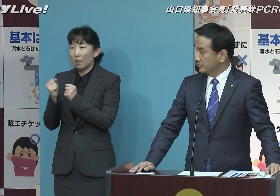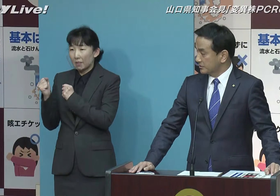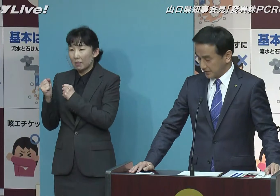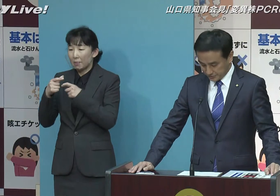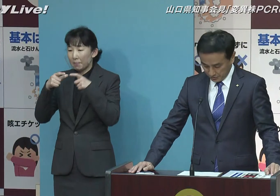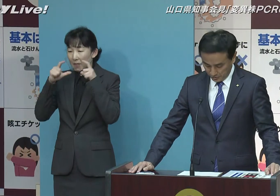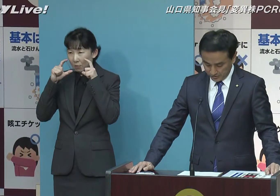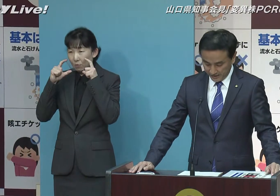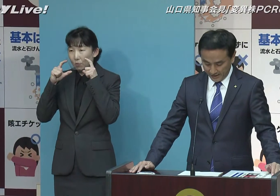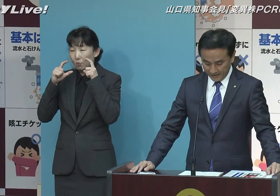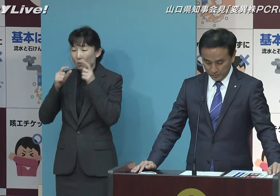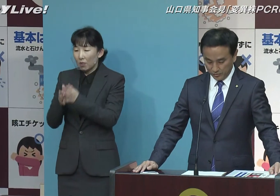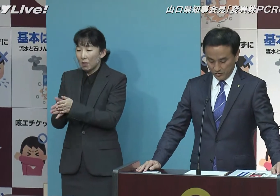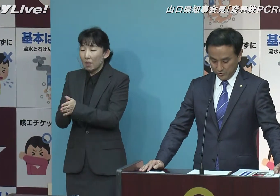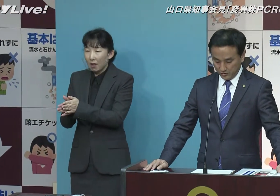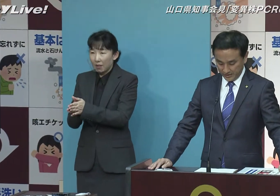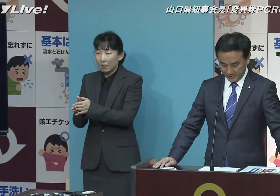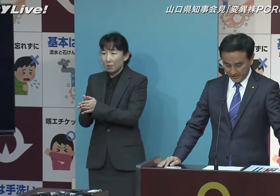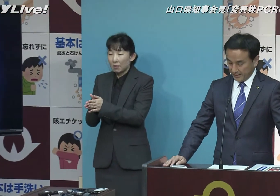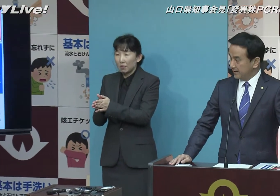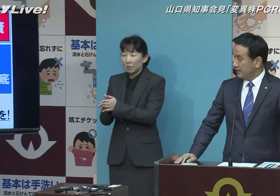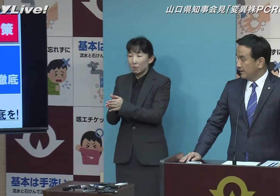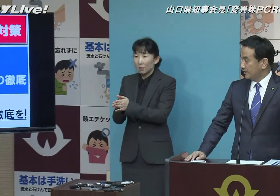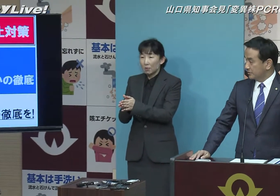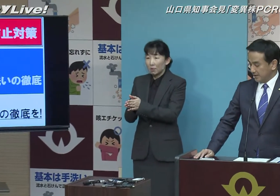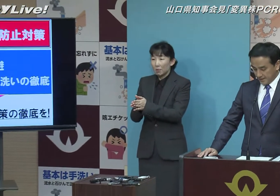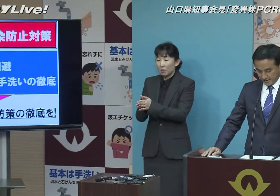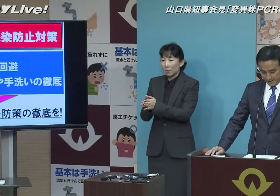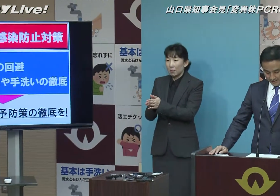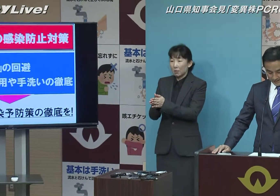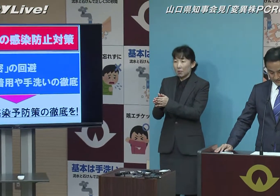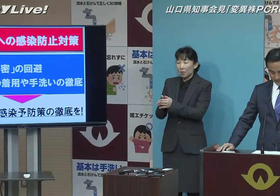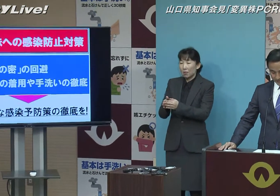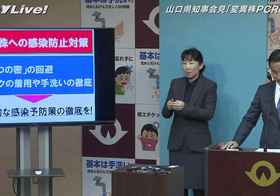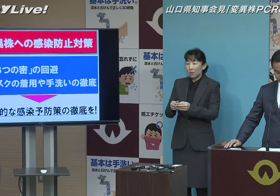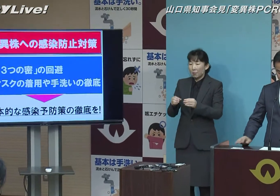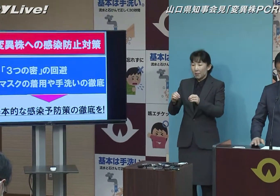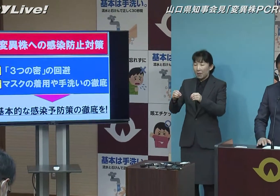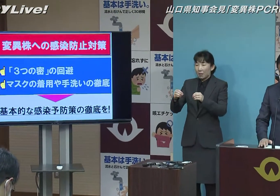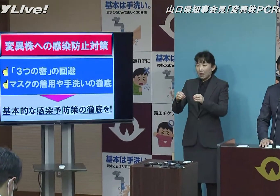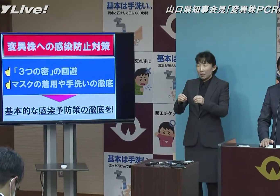マスクの着用、手洗いの徹底、そして